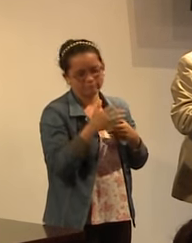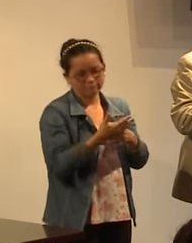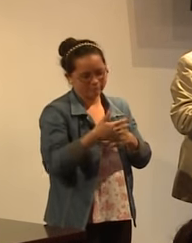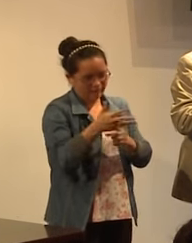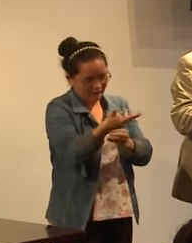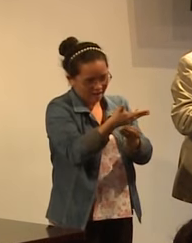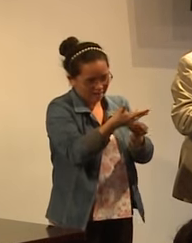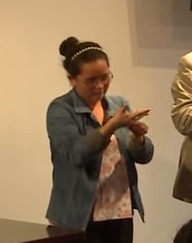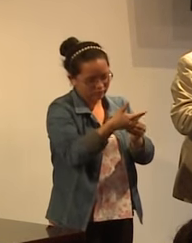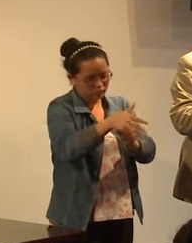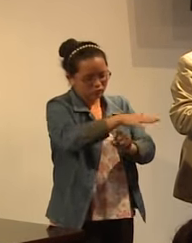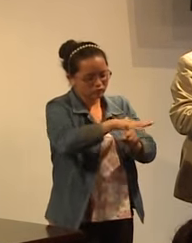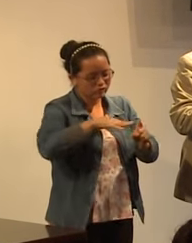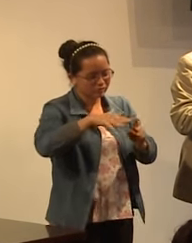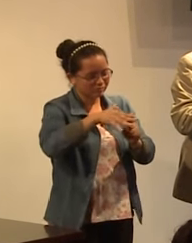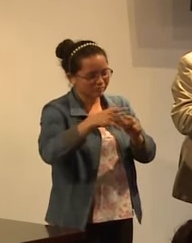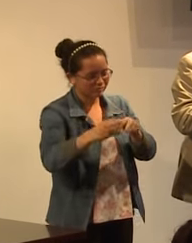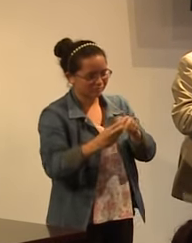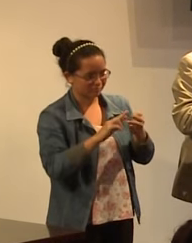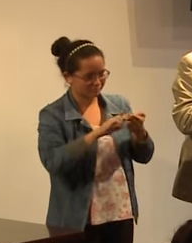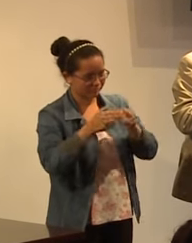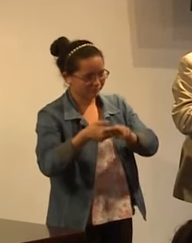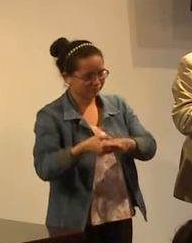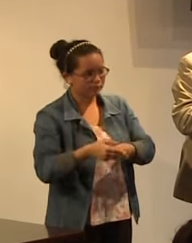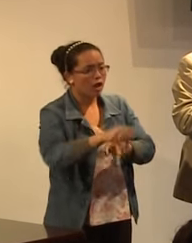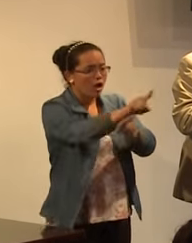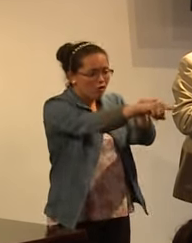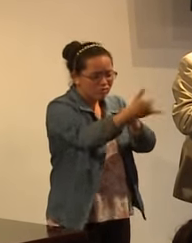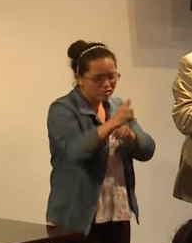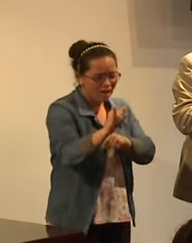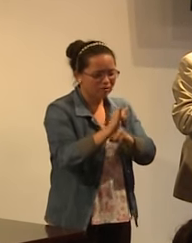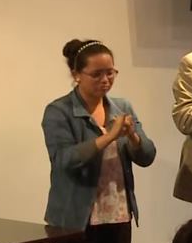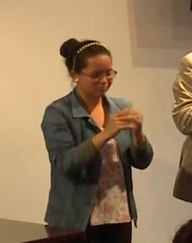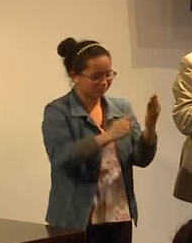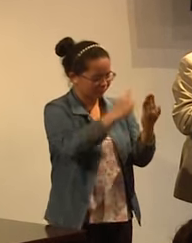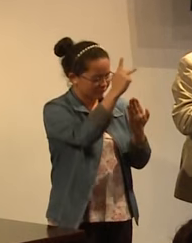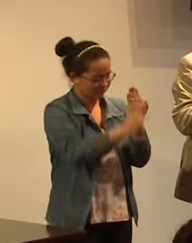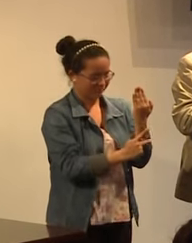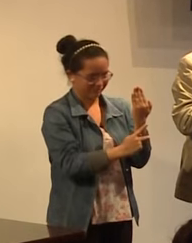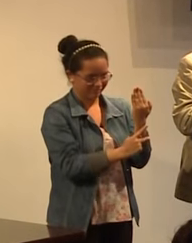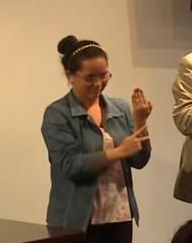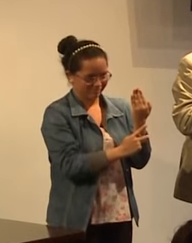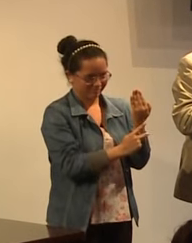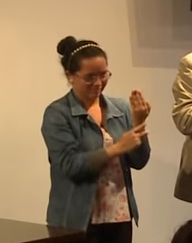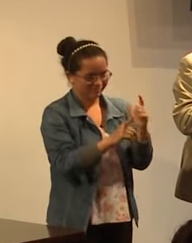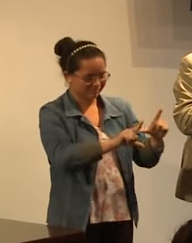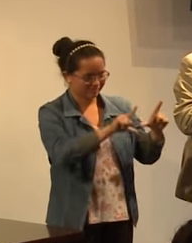educativo. Muchos de ellos también están haciendo sus proyectos de grado, que los llamamos PPI,